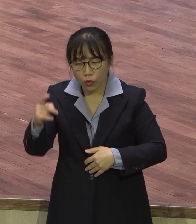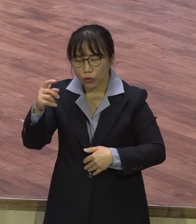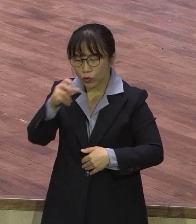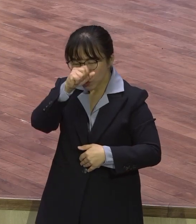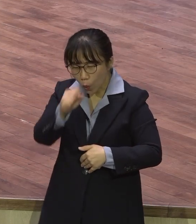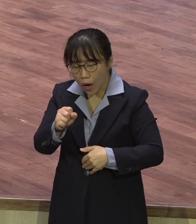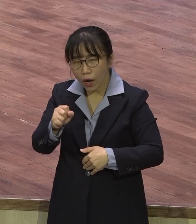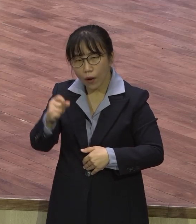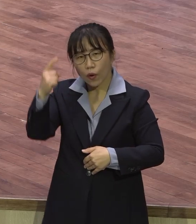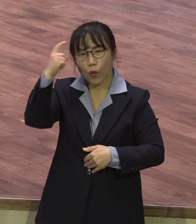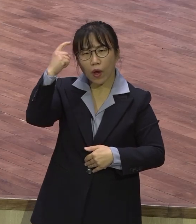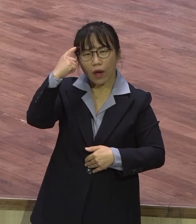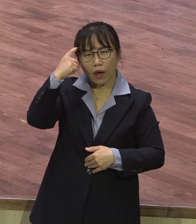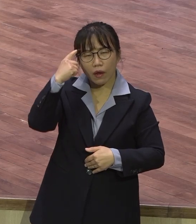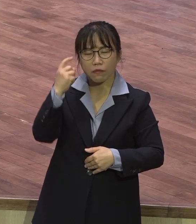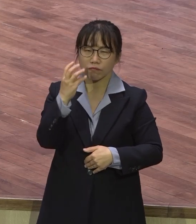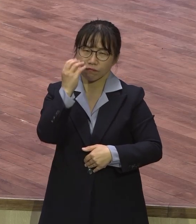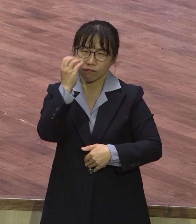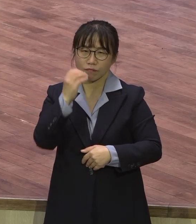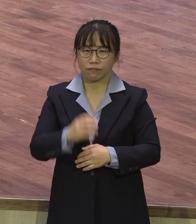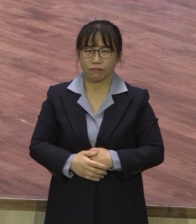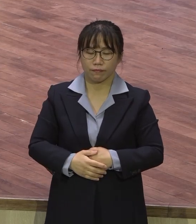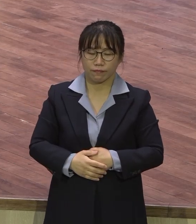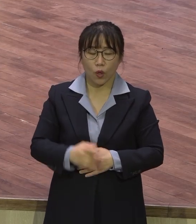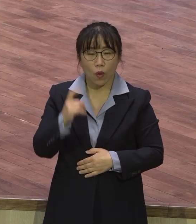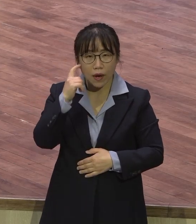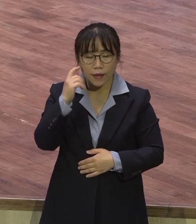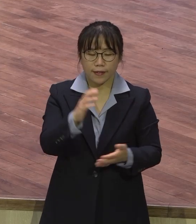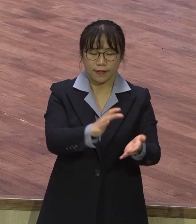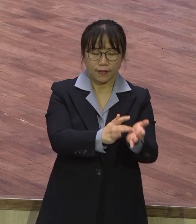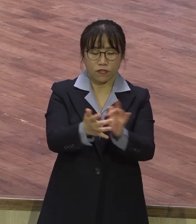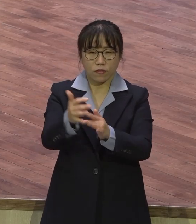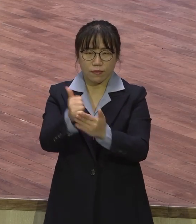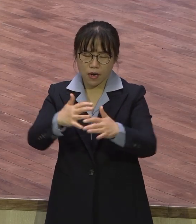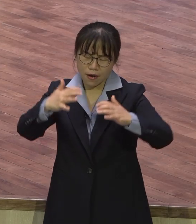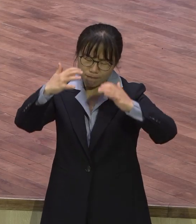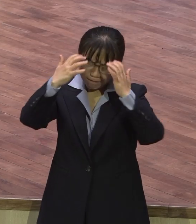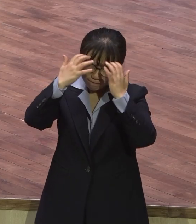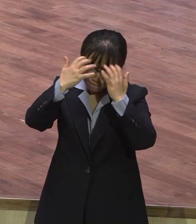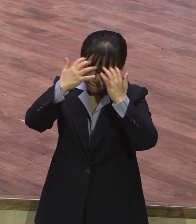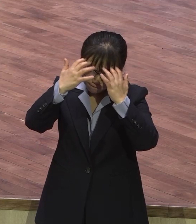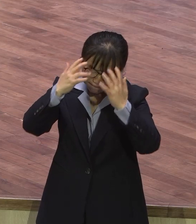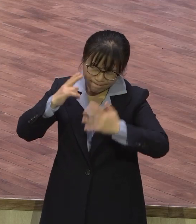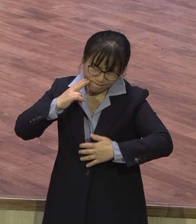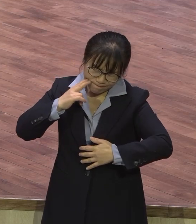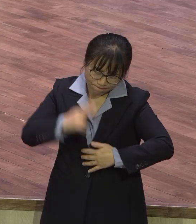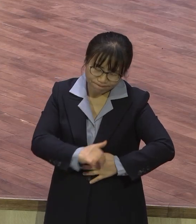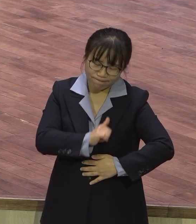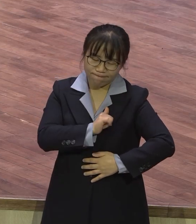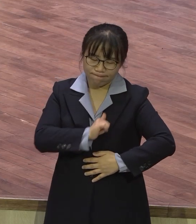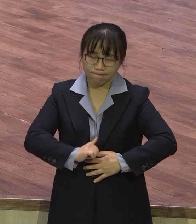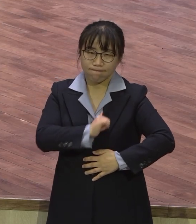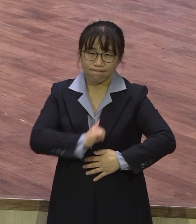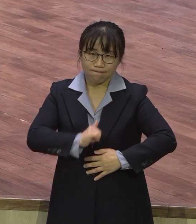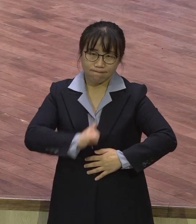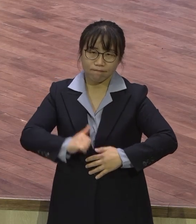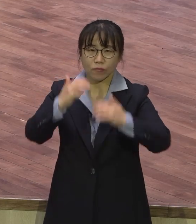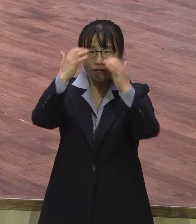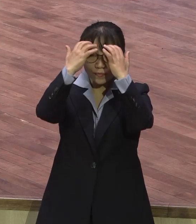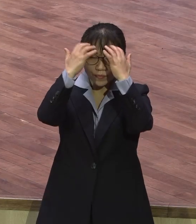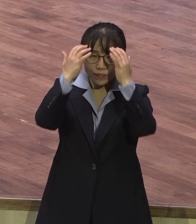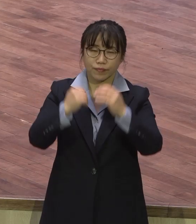예수님은 말로 행용할 수 없는 고난을 당했지요 엄청난 고난을